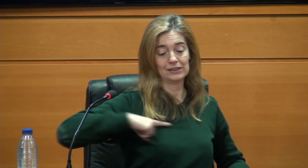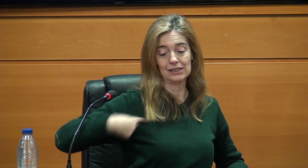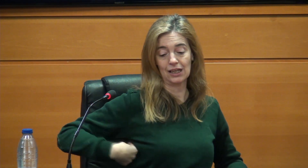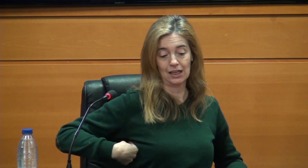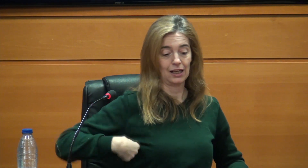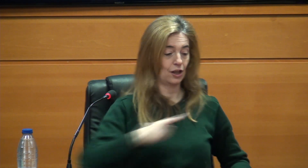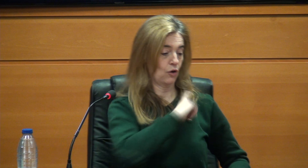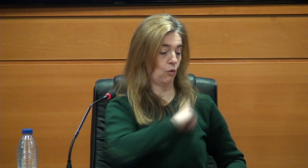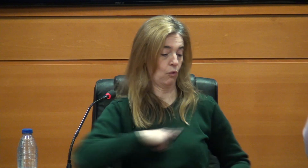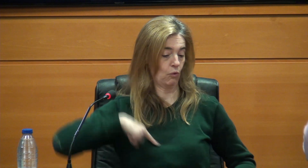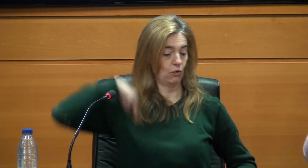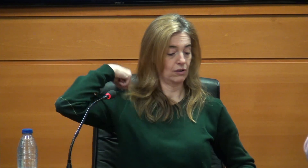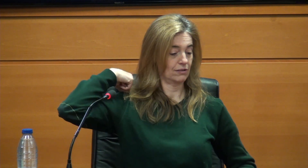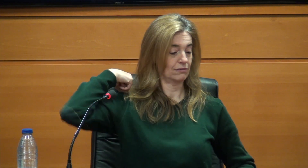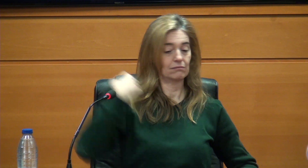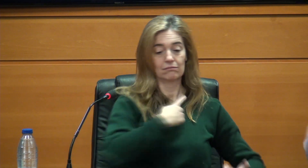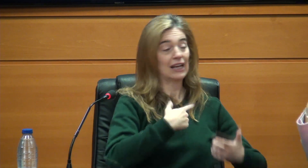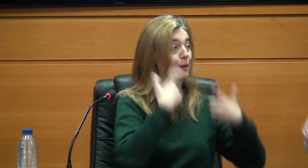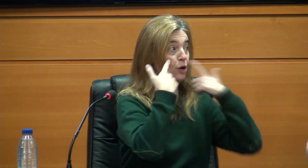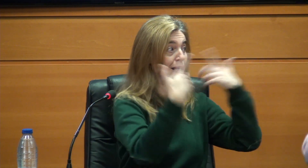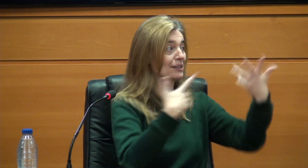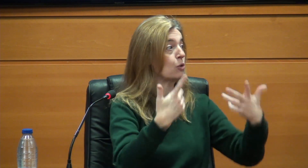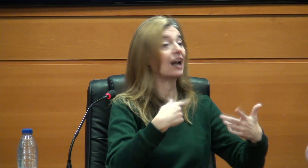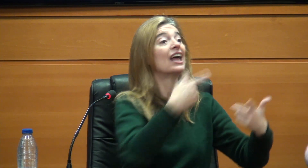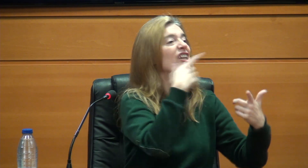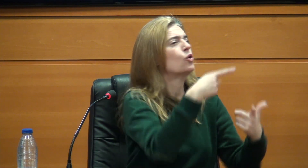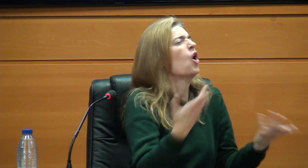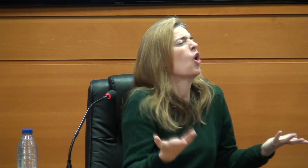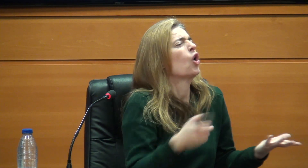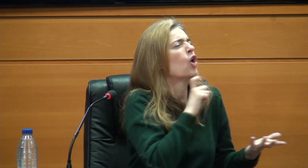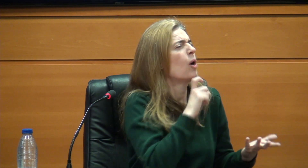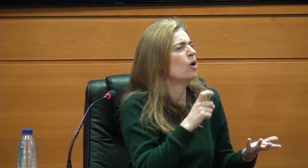así de los que son vale